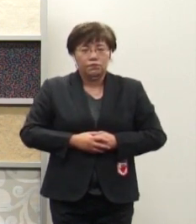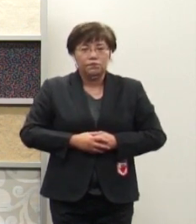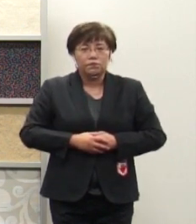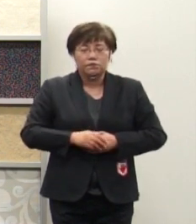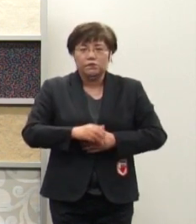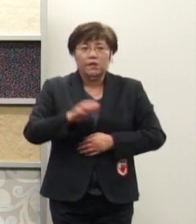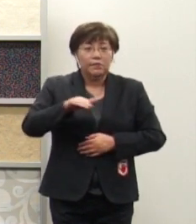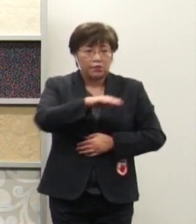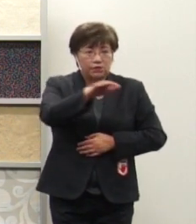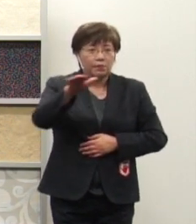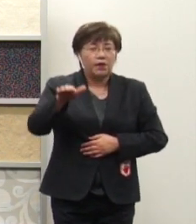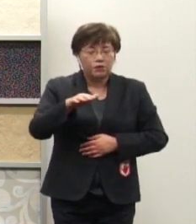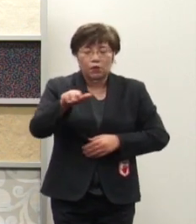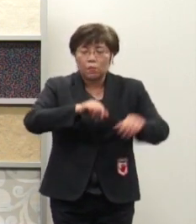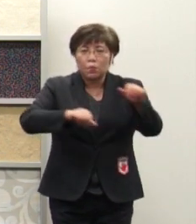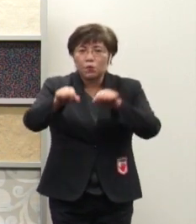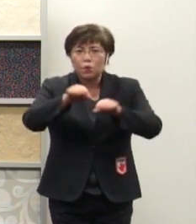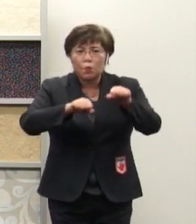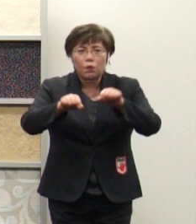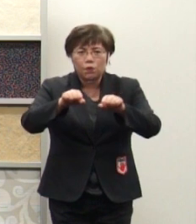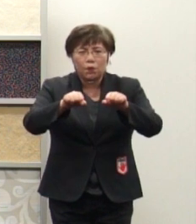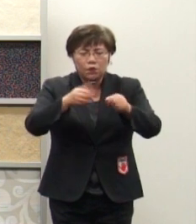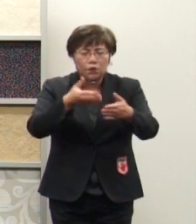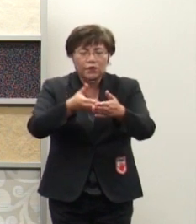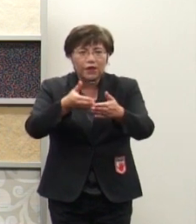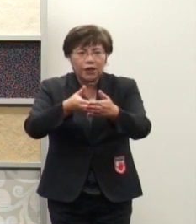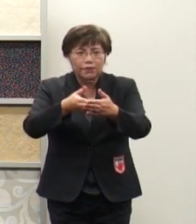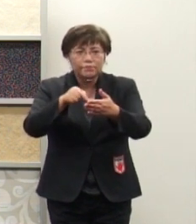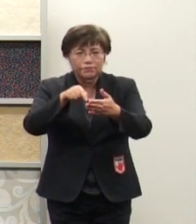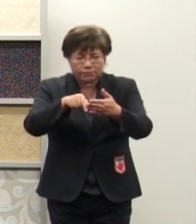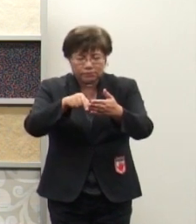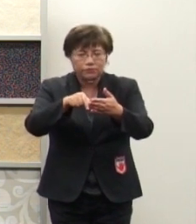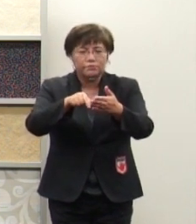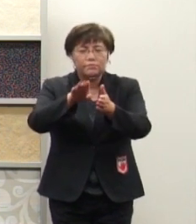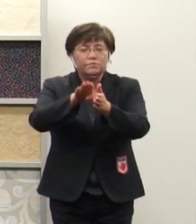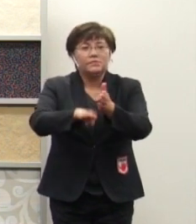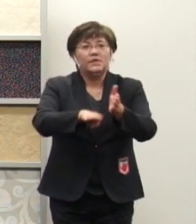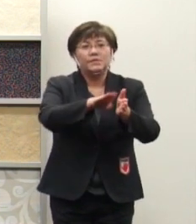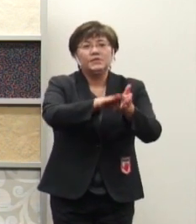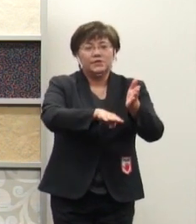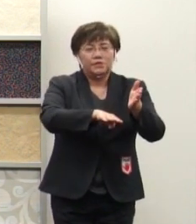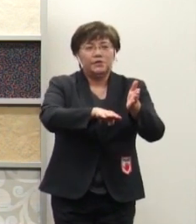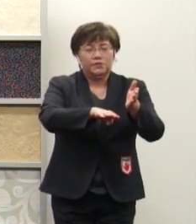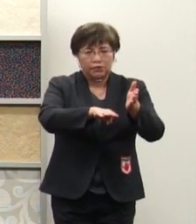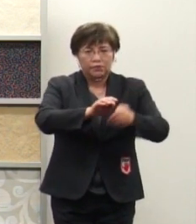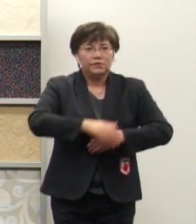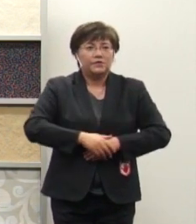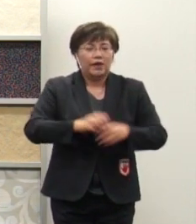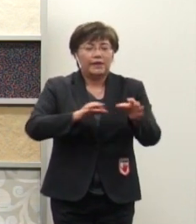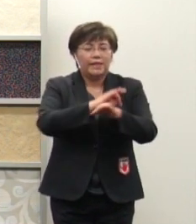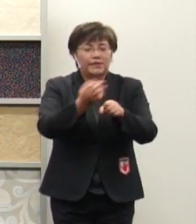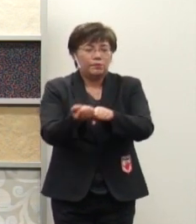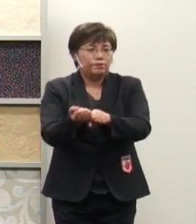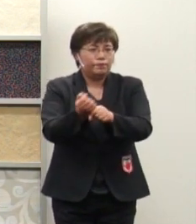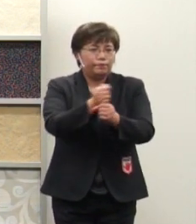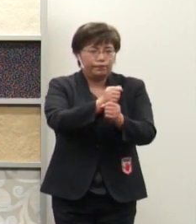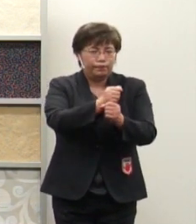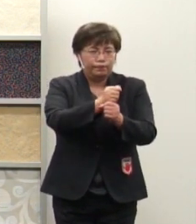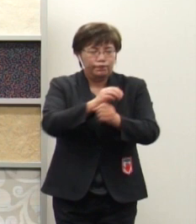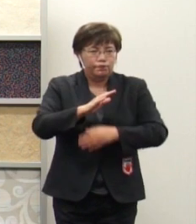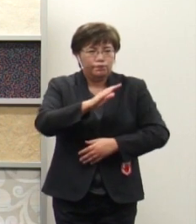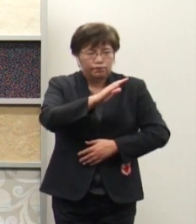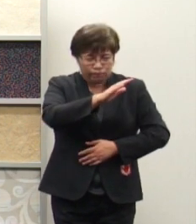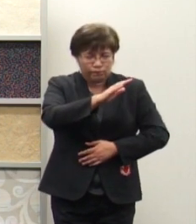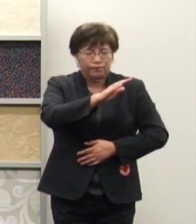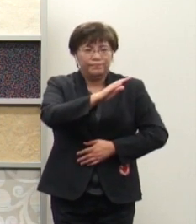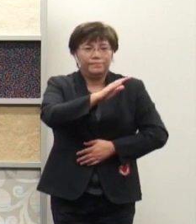県民の皆様の行動にかかる制約を、なるべく、取り除き、合わせて経済回復に向けた、打ち手をタイ